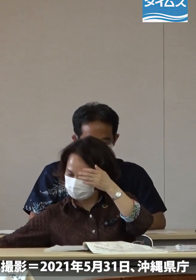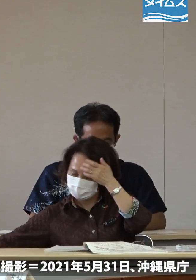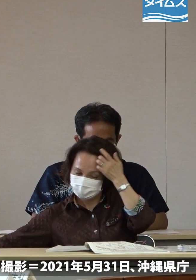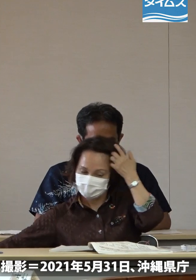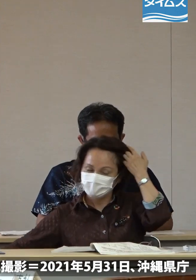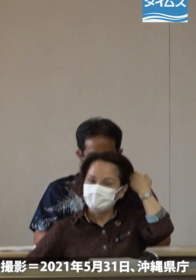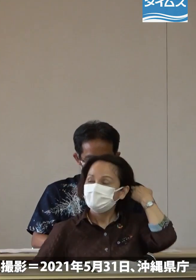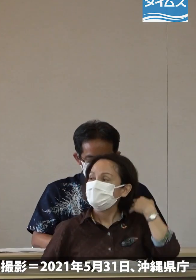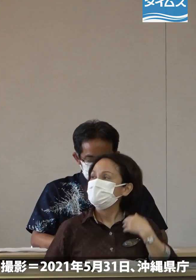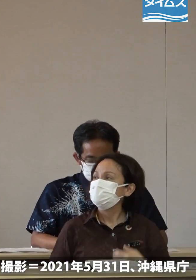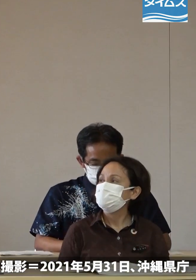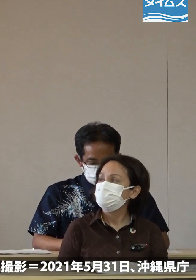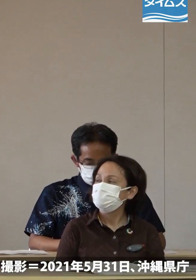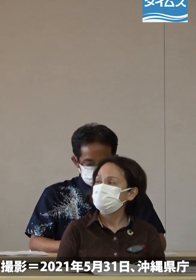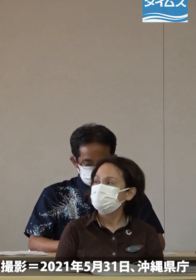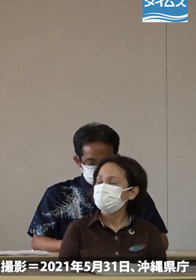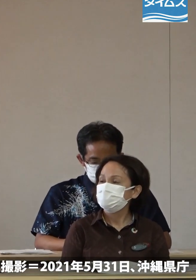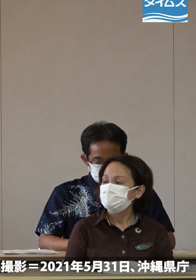はい、